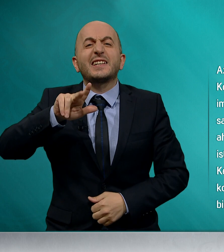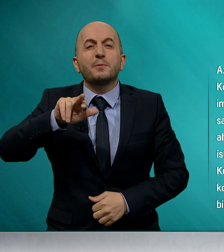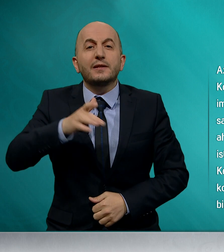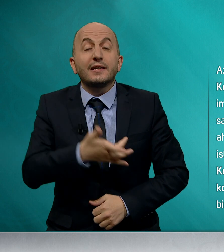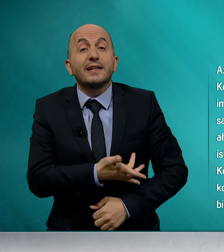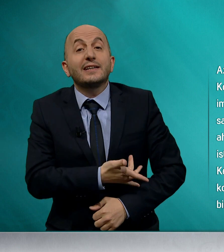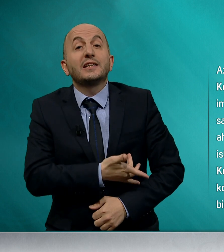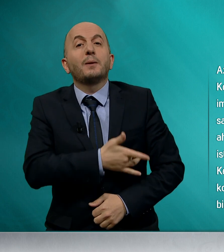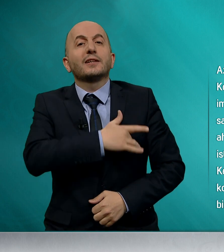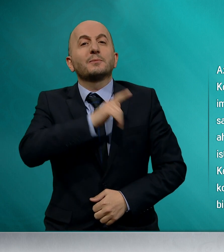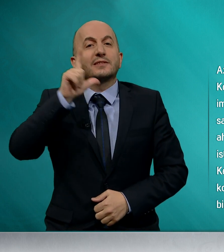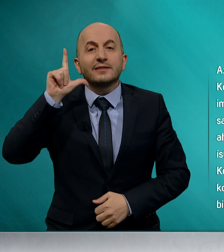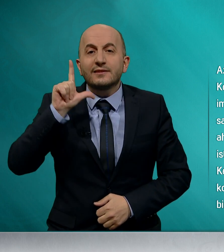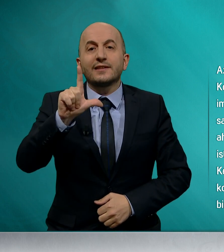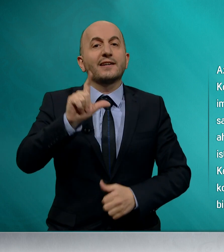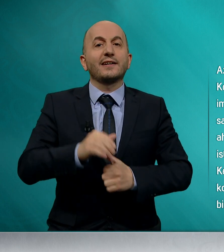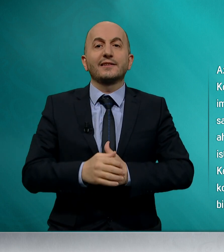gibi imanımızın gereğidir.